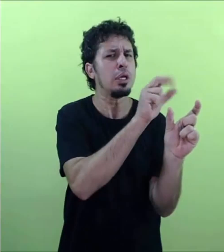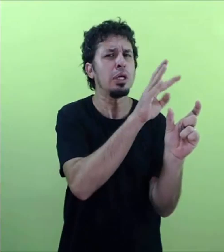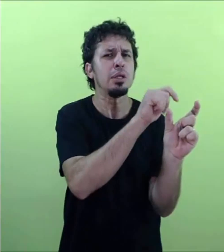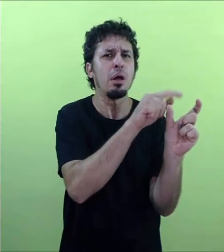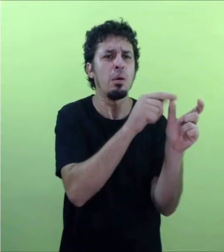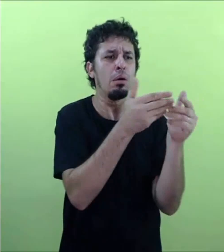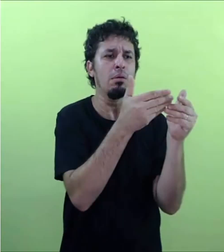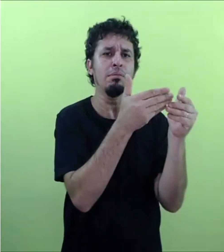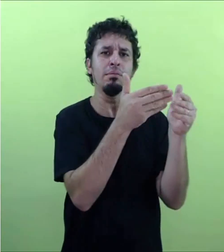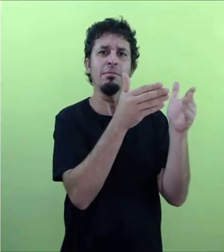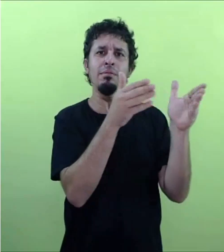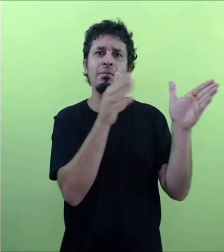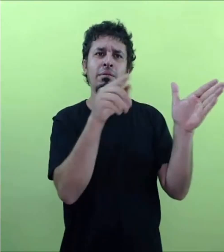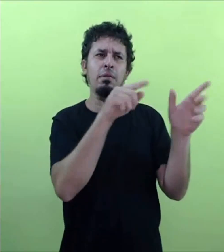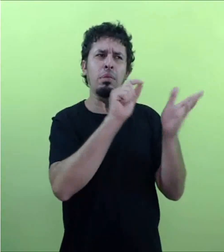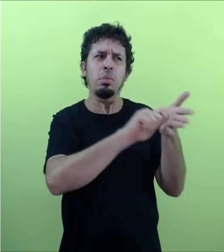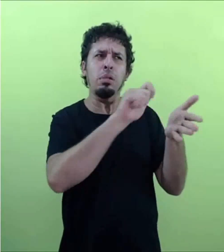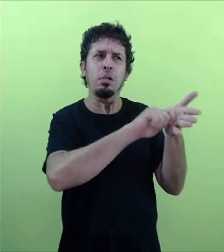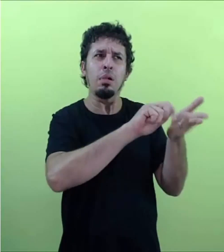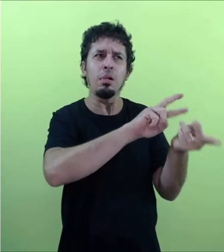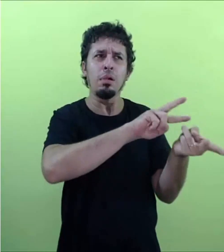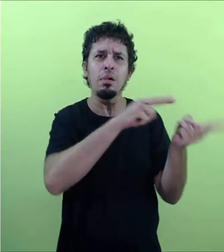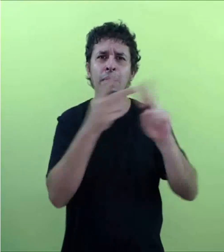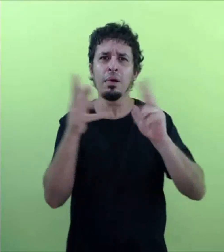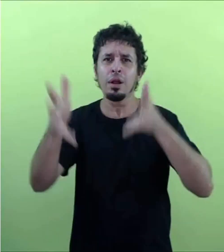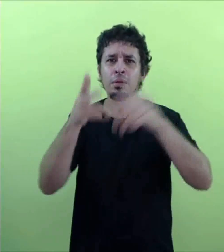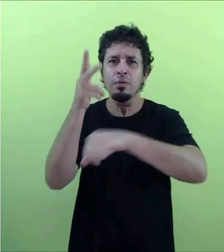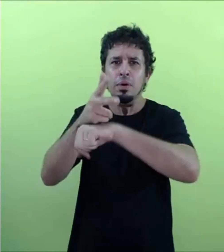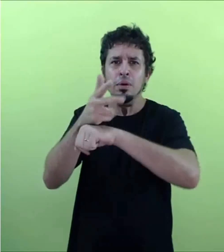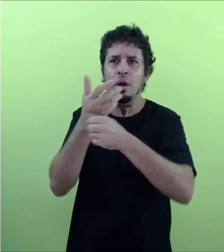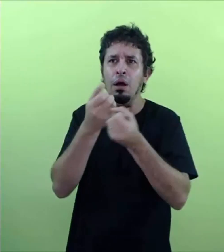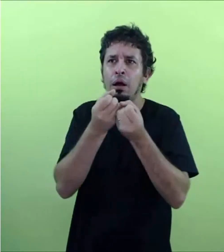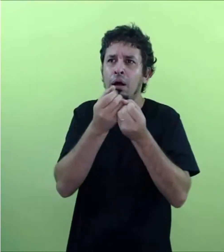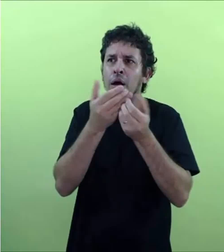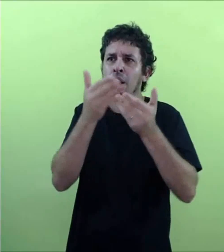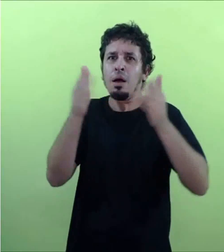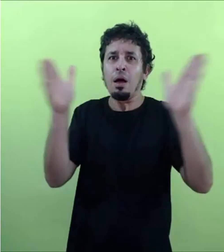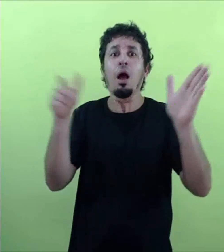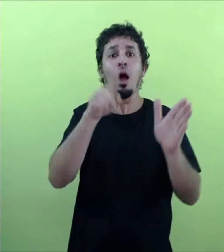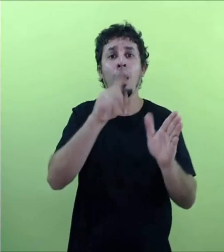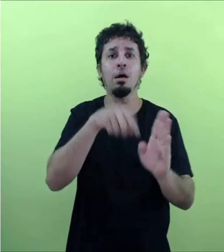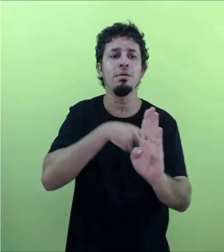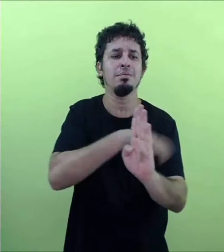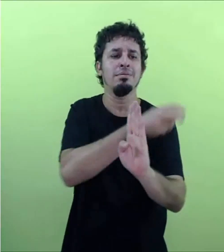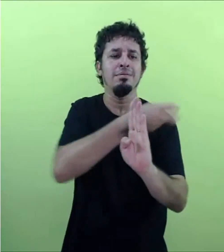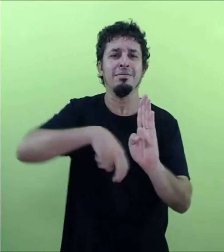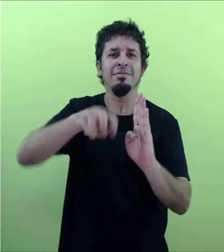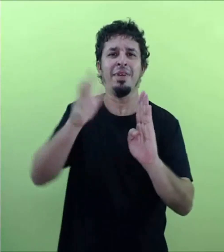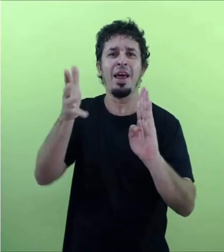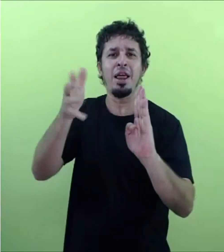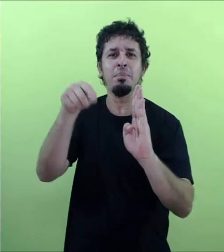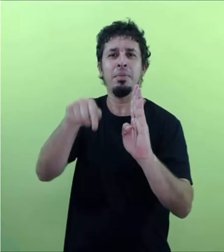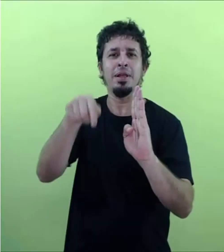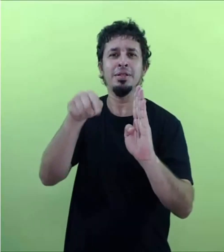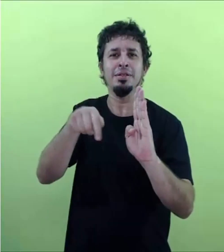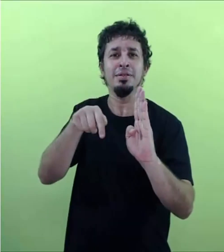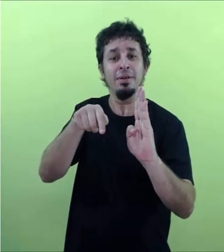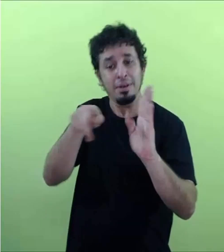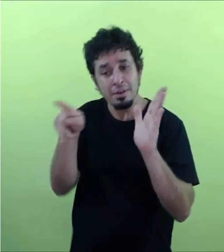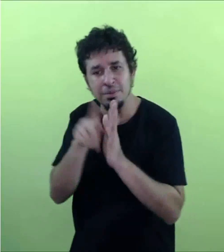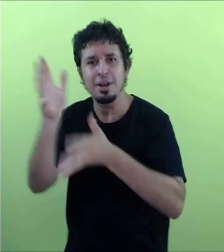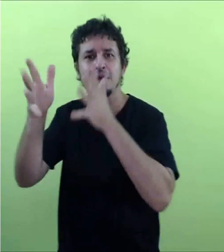ampliado, considerando principalmente a diferença de modalidade da língua de sinais e o acesso ao conhecimento às